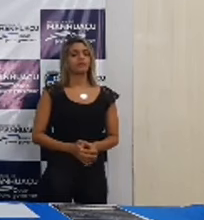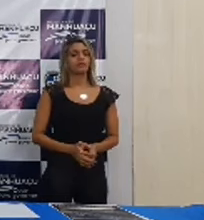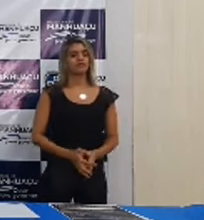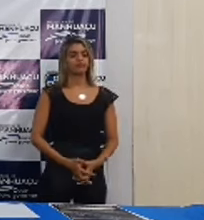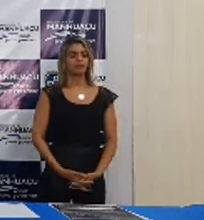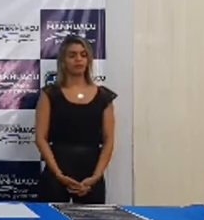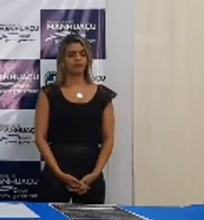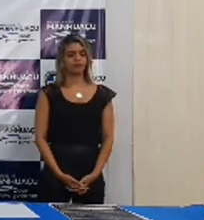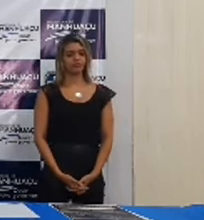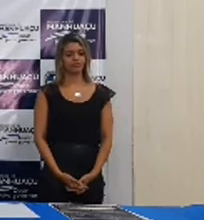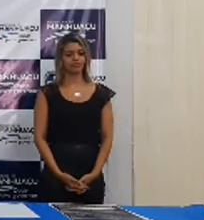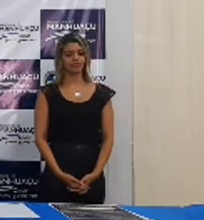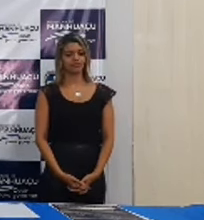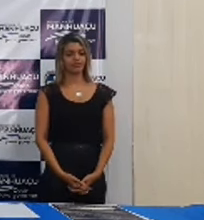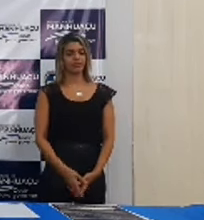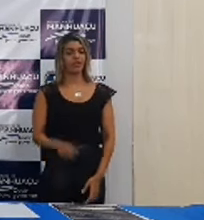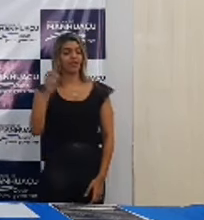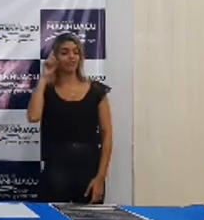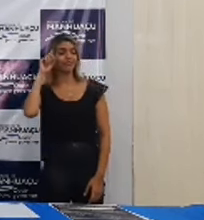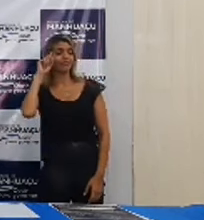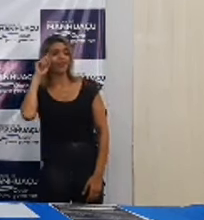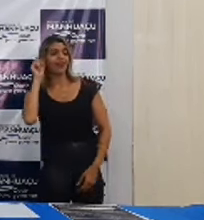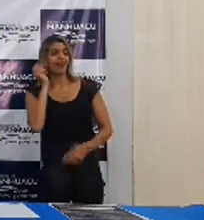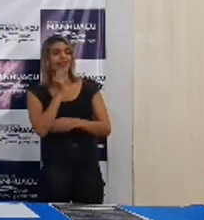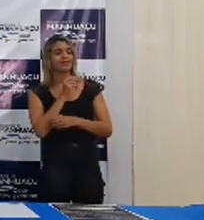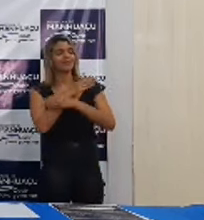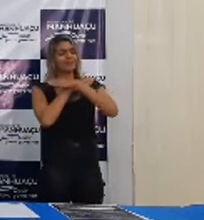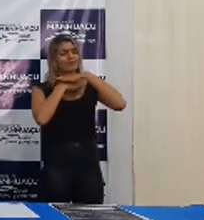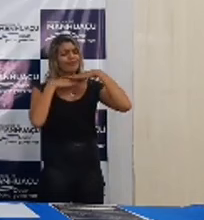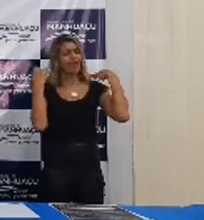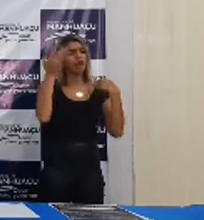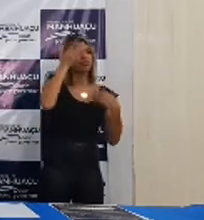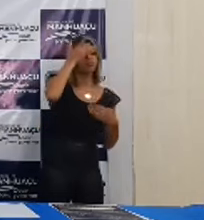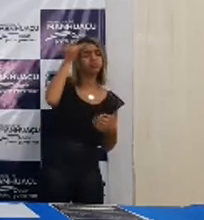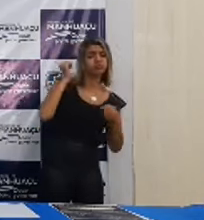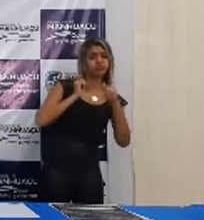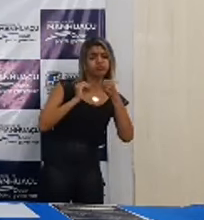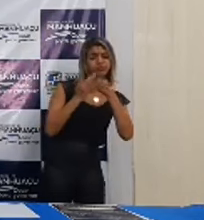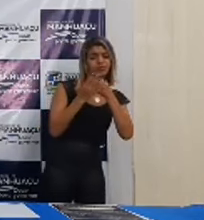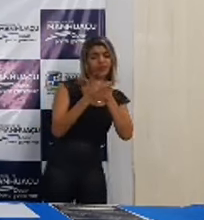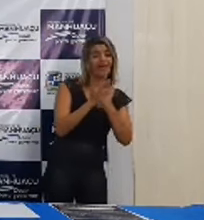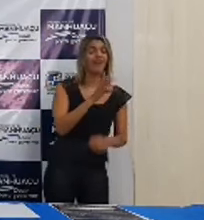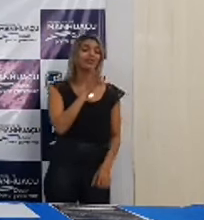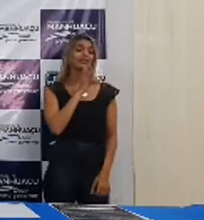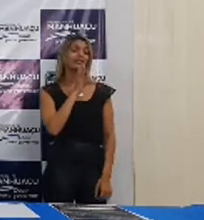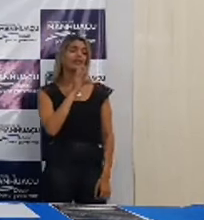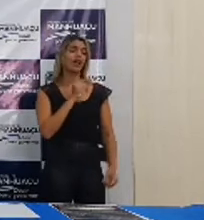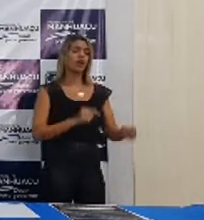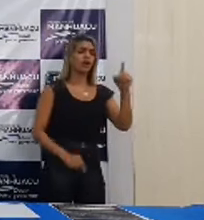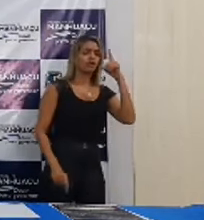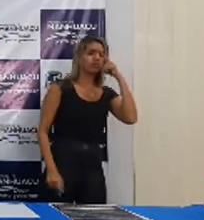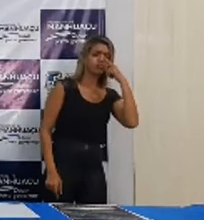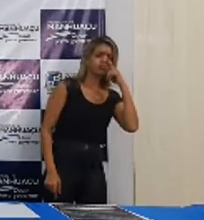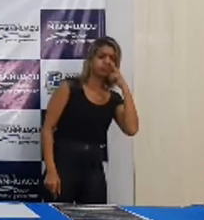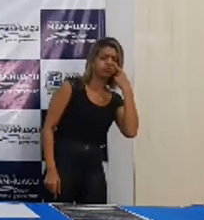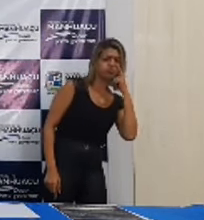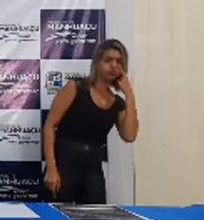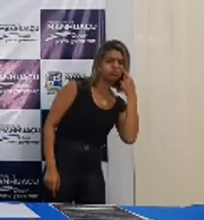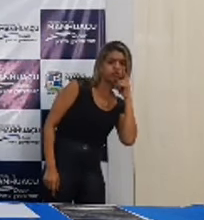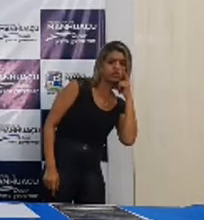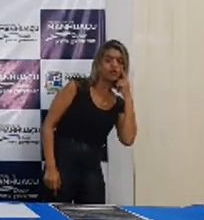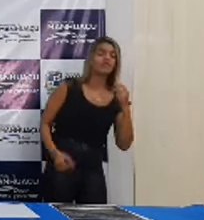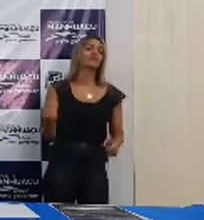pessoa que morreu por coronavírus, você, não acredito. Aí uma pessoa morre que você conhece, você pensa diferente. Então